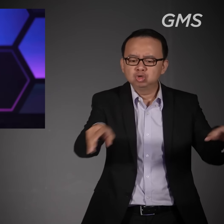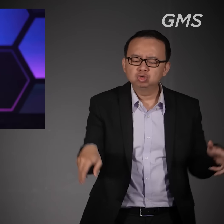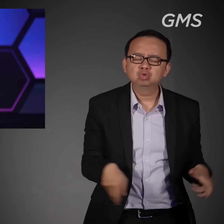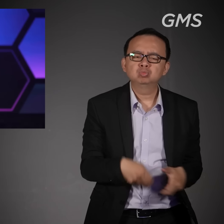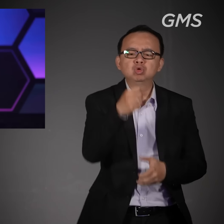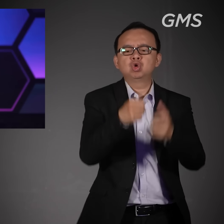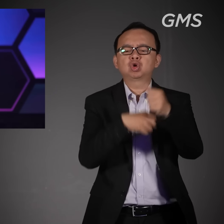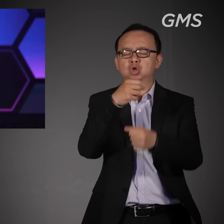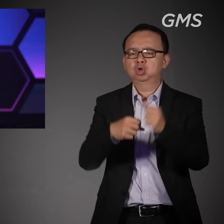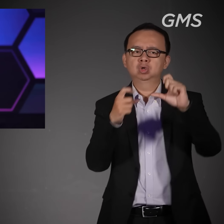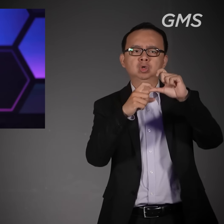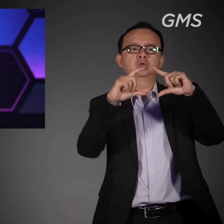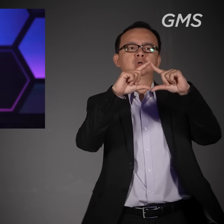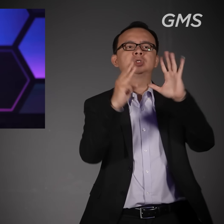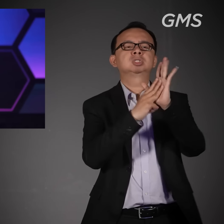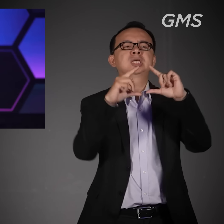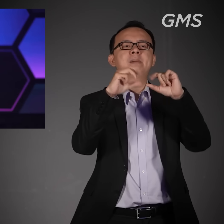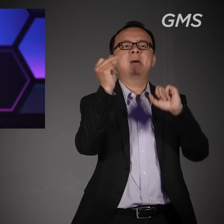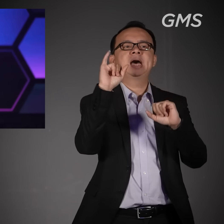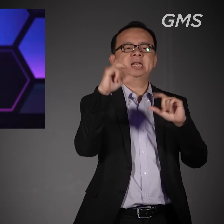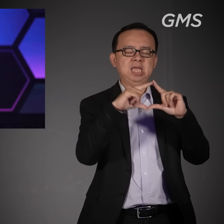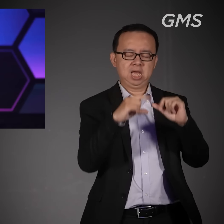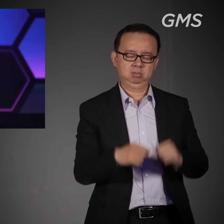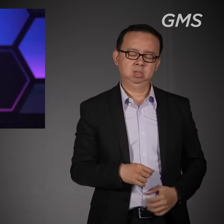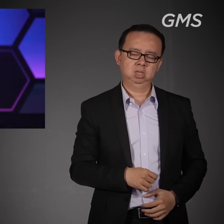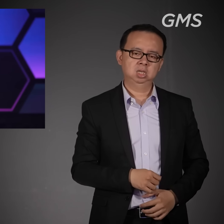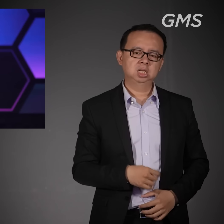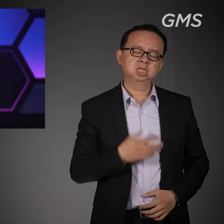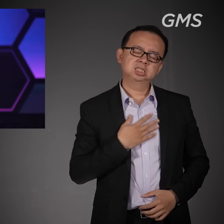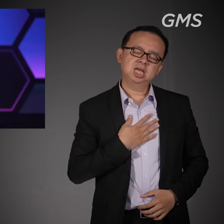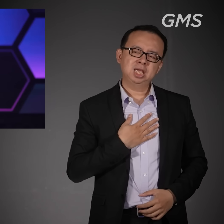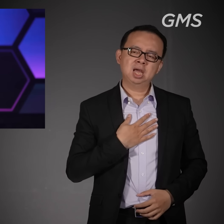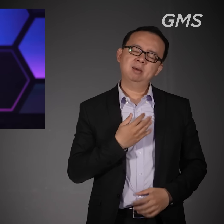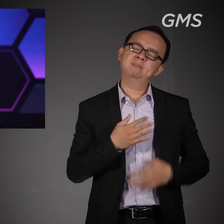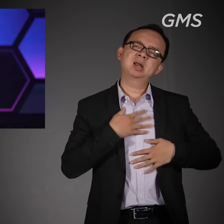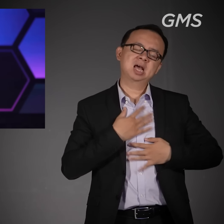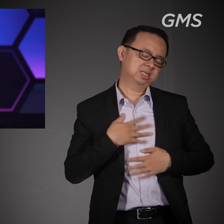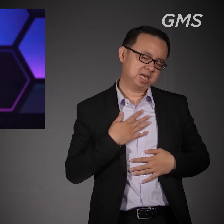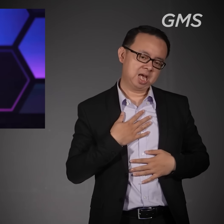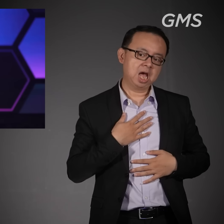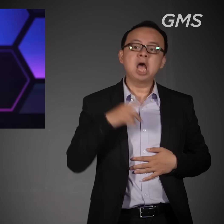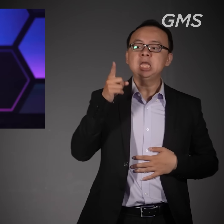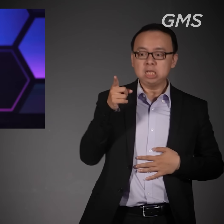di gereja kita, saya melihat jiwa baru ketika mereka datang ke ibadah.